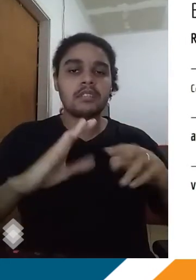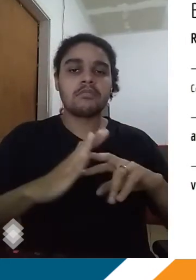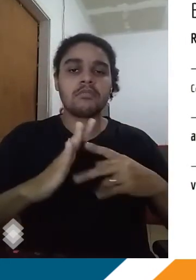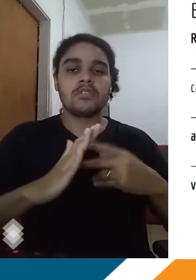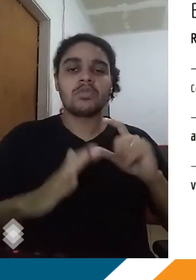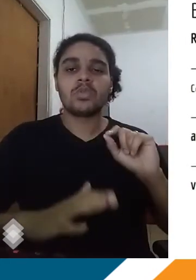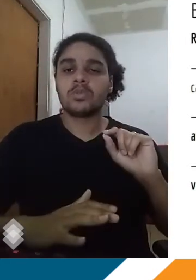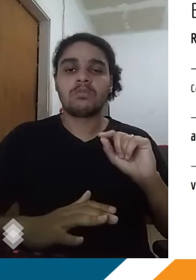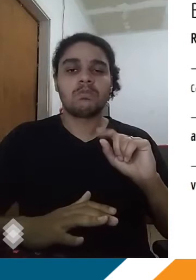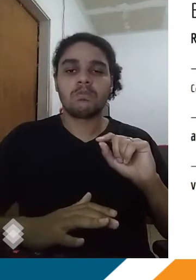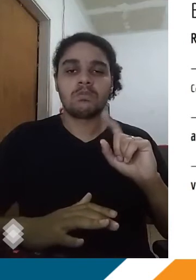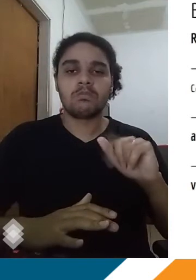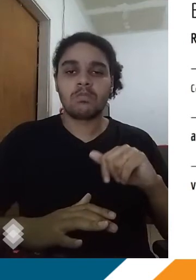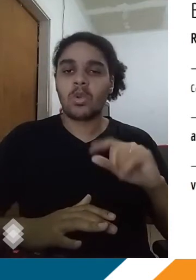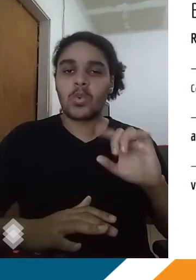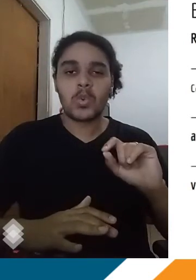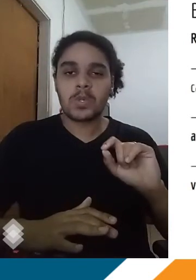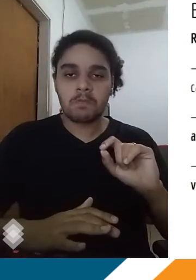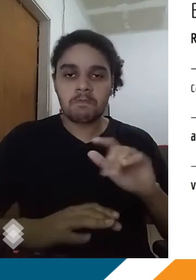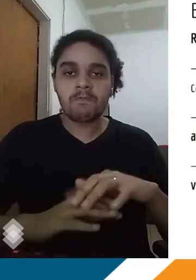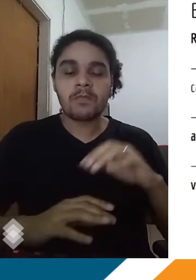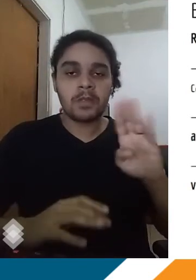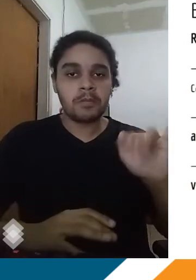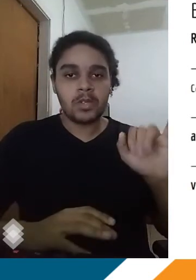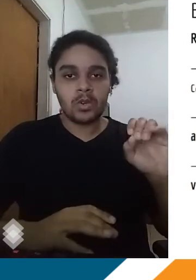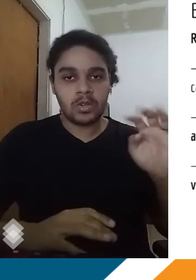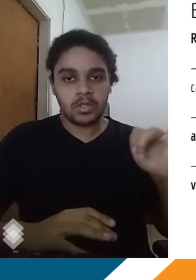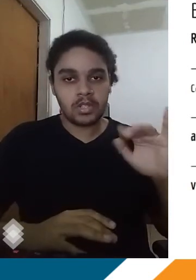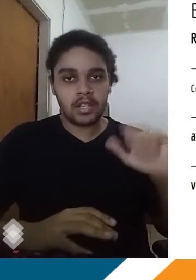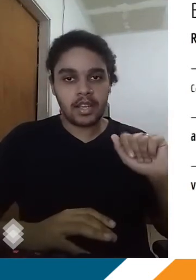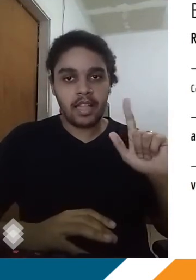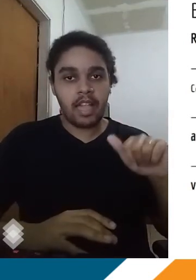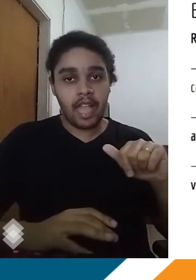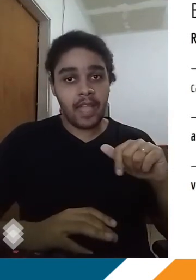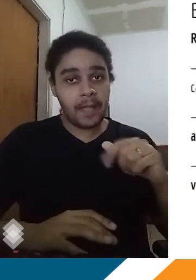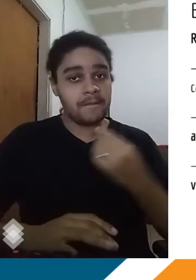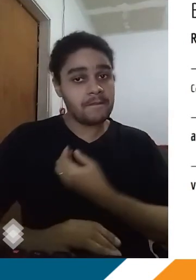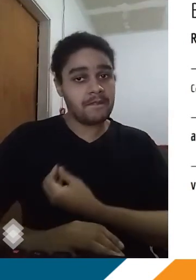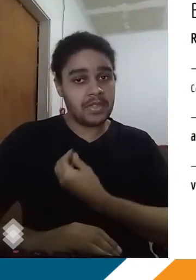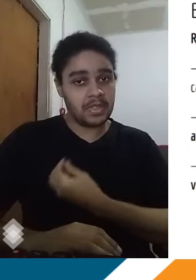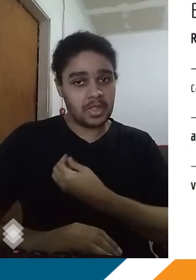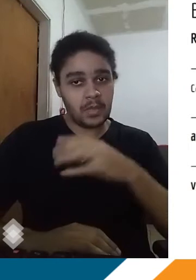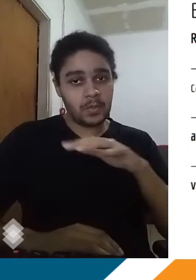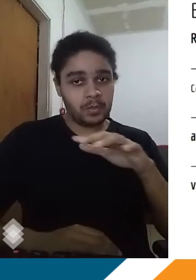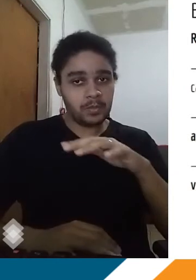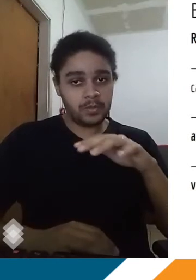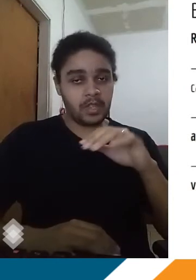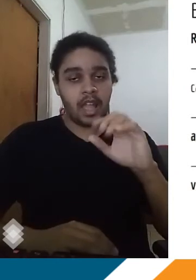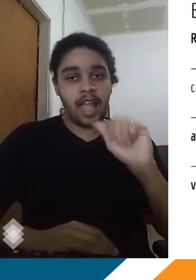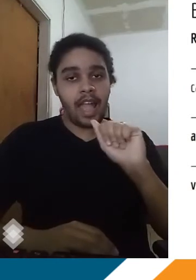desse termo, características bióticas e abióticas. Bióticas, leia-se o meio com vida, e as